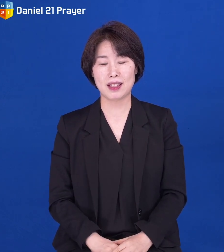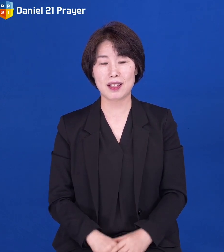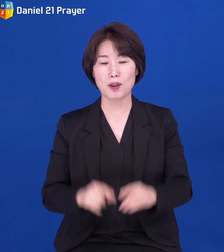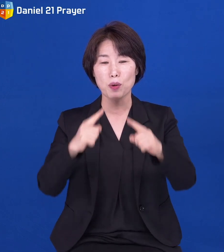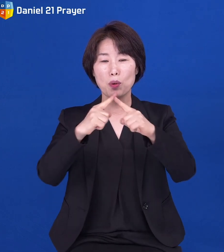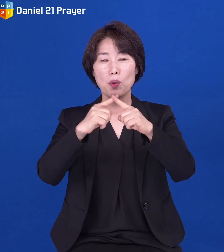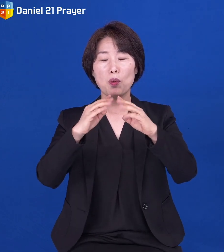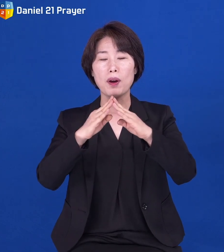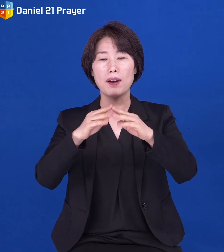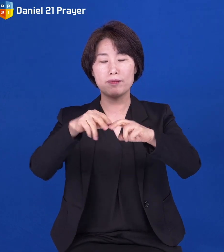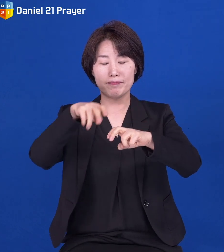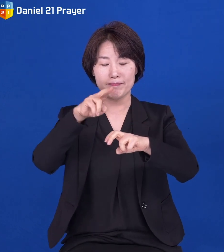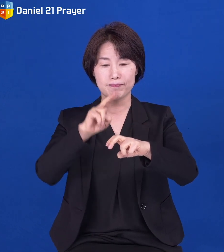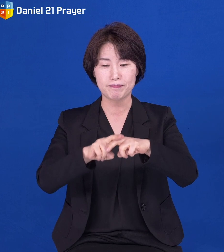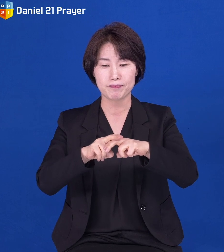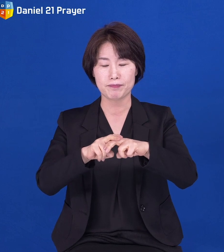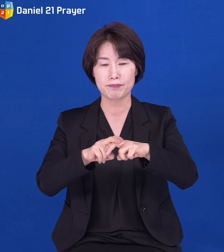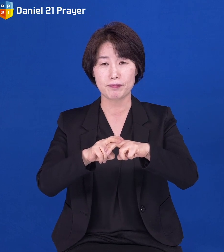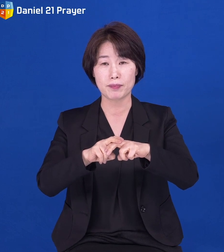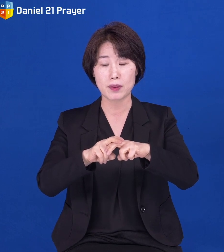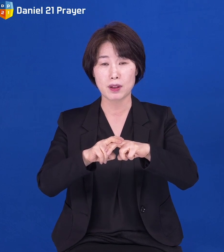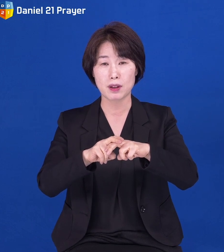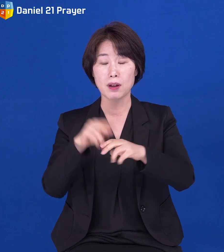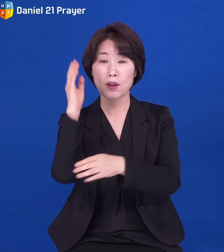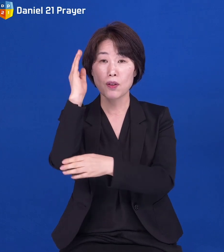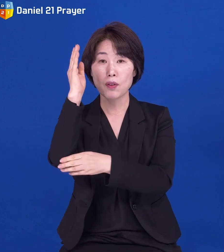처음 경험했어요. 목사님 말씀이